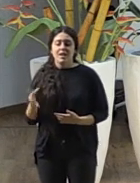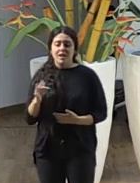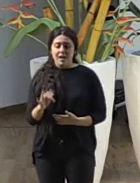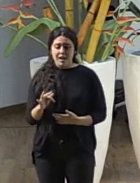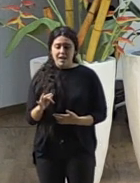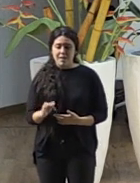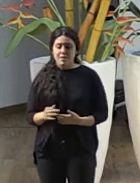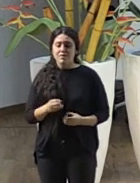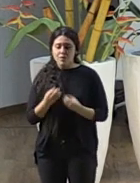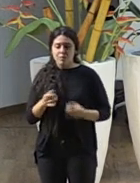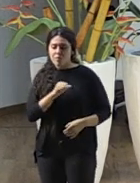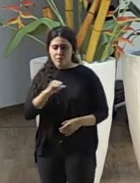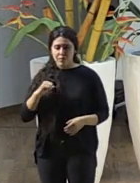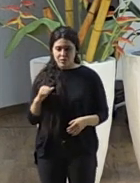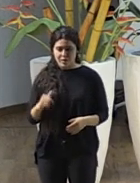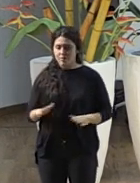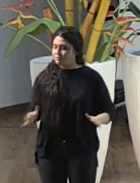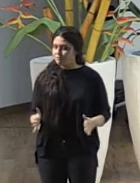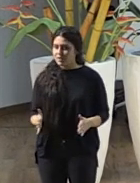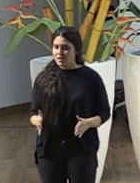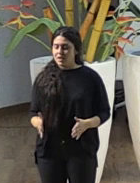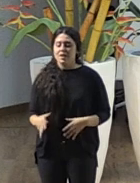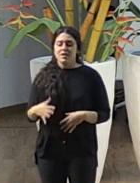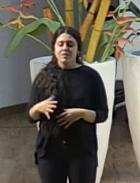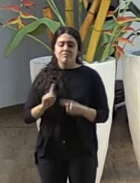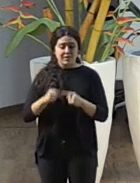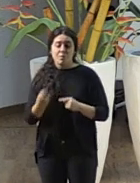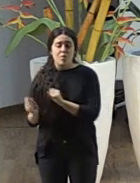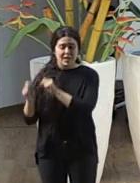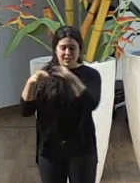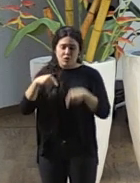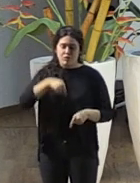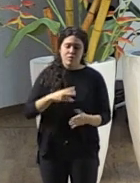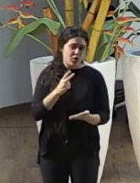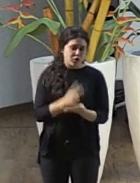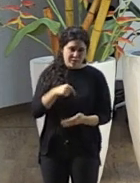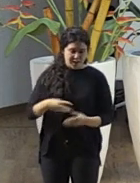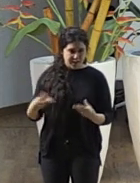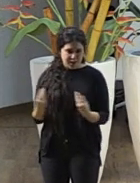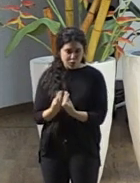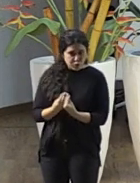de bastante tiempo fuera, retornó y ya está con nosotros.